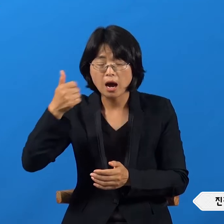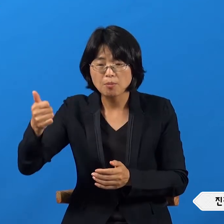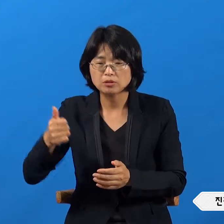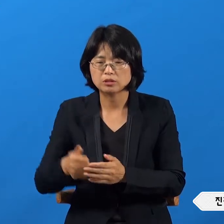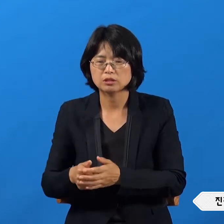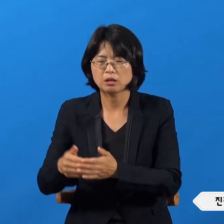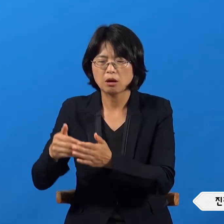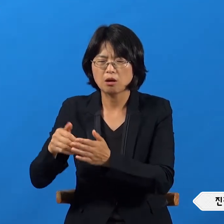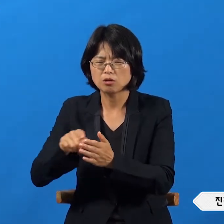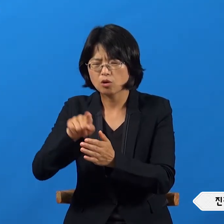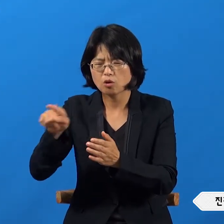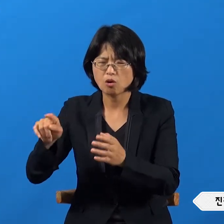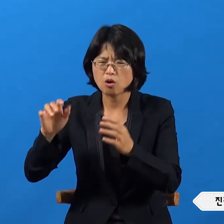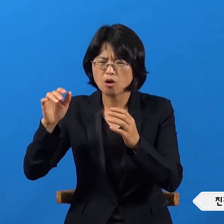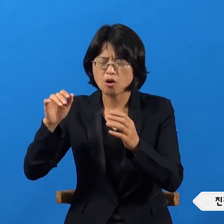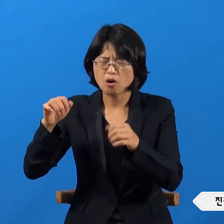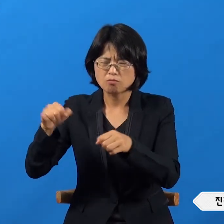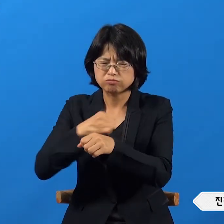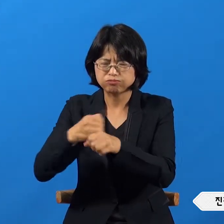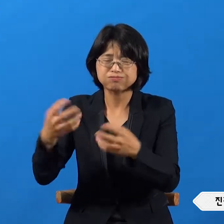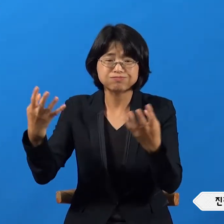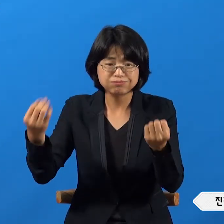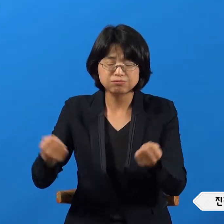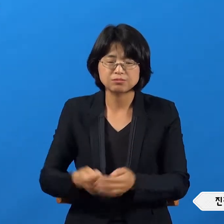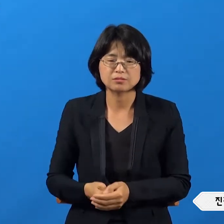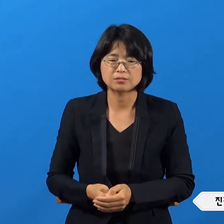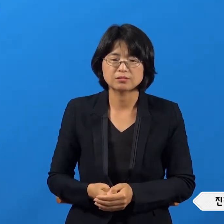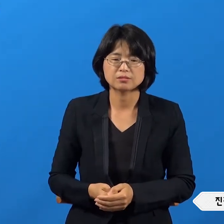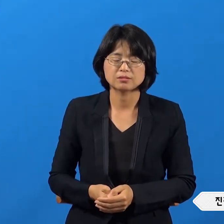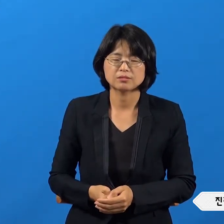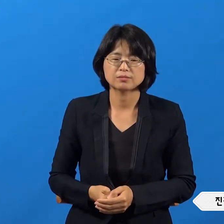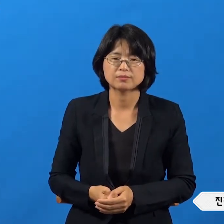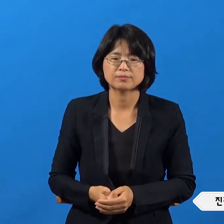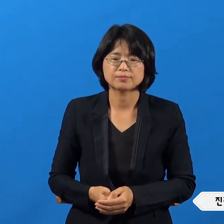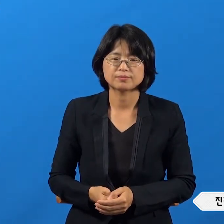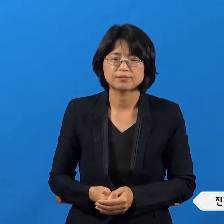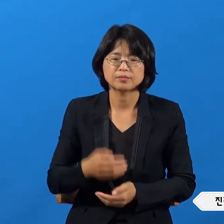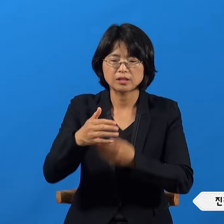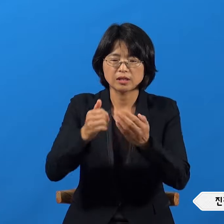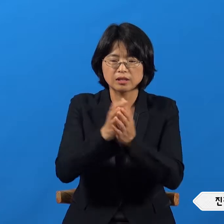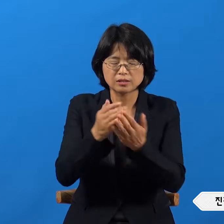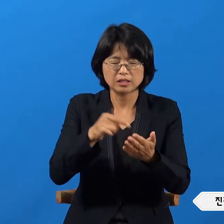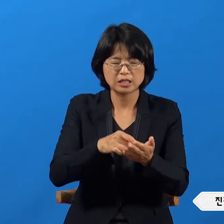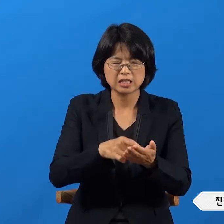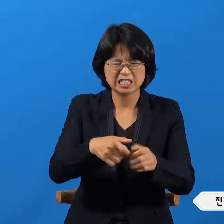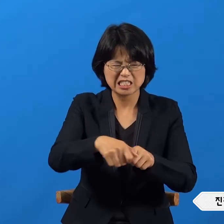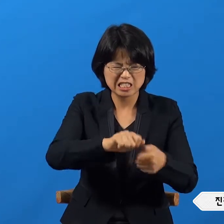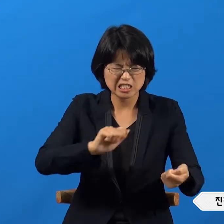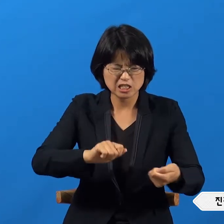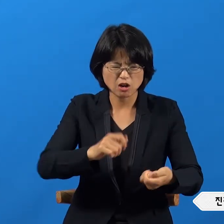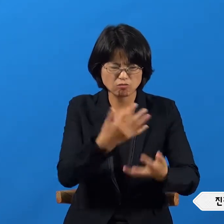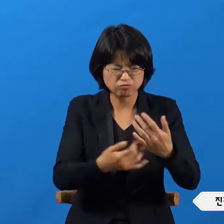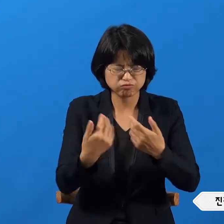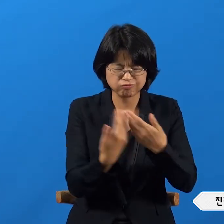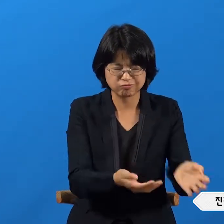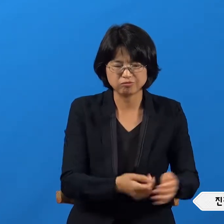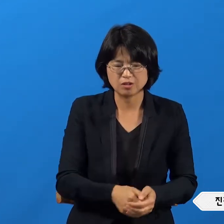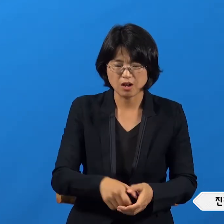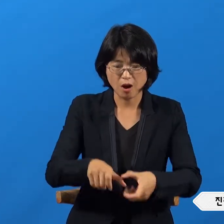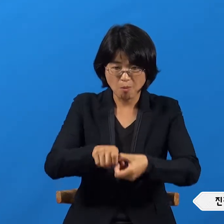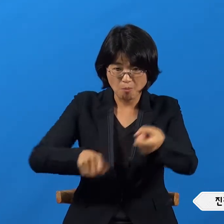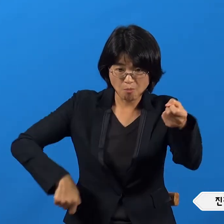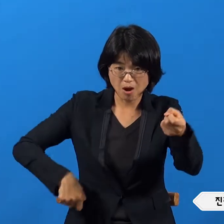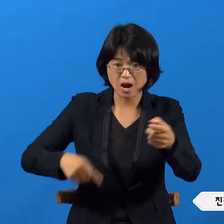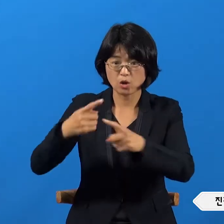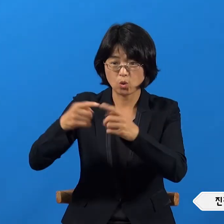없을 정도였습니다. 성경책을 찢고 불태우고 몽둥이를 들고 교회를 찾아가서 교회 주일 예배 중에 교회 유리창을